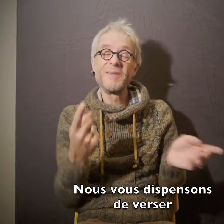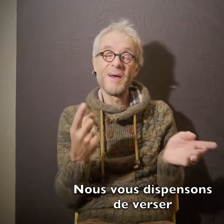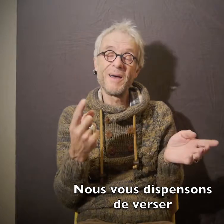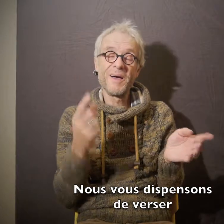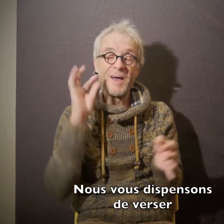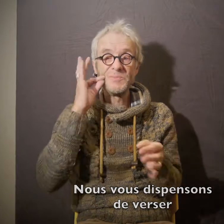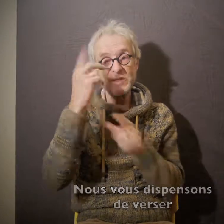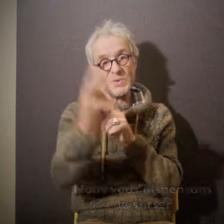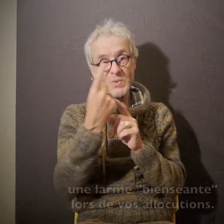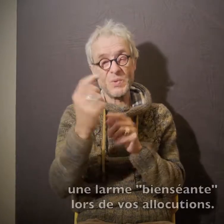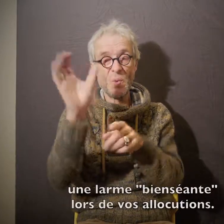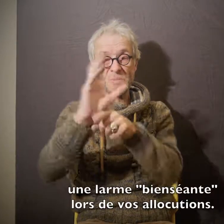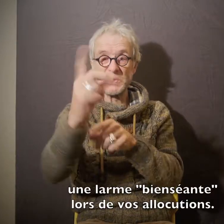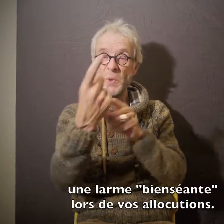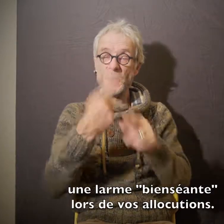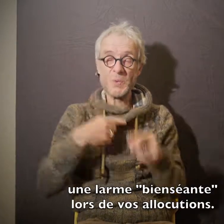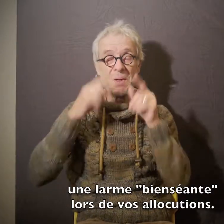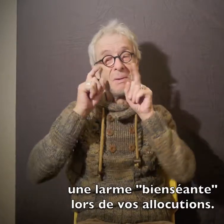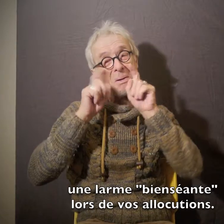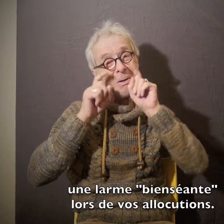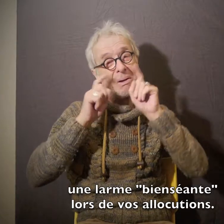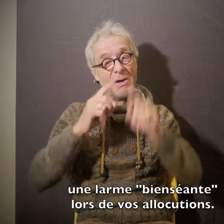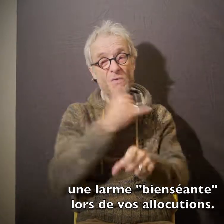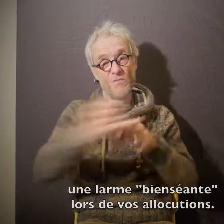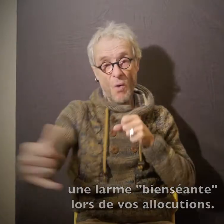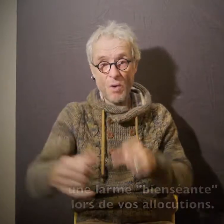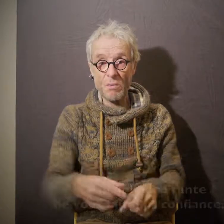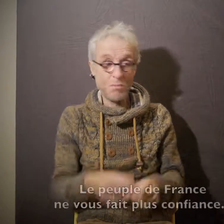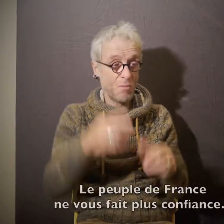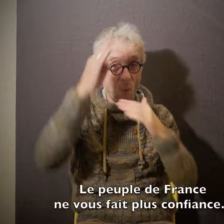larme bienséante lors de vos allocutions. Le peuple de France ne vous fait plus confiance.